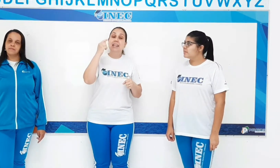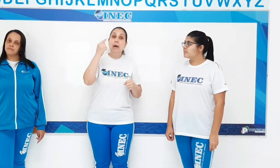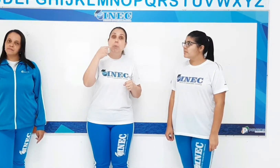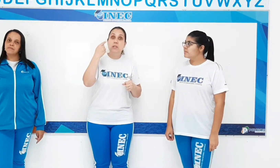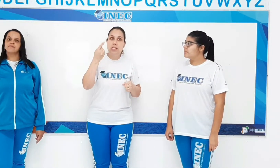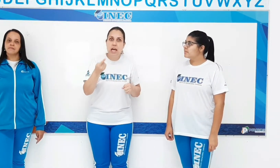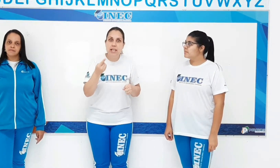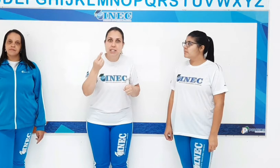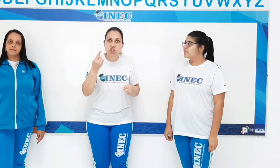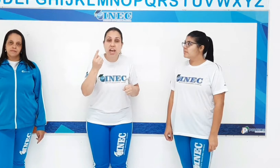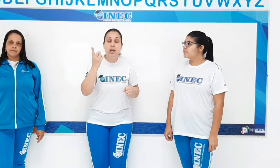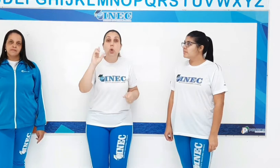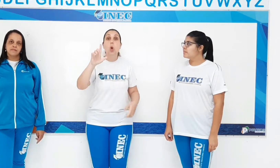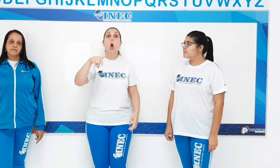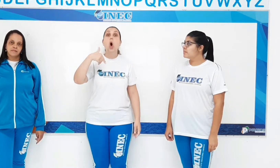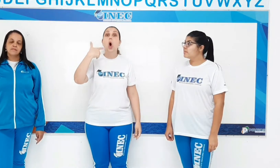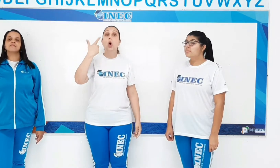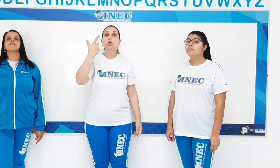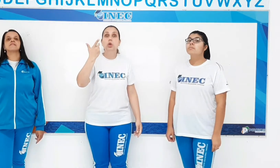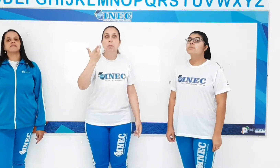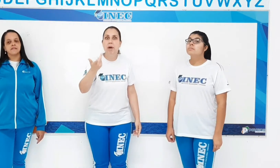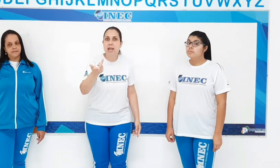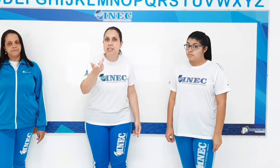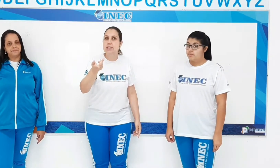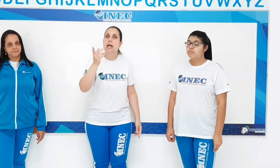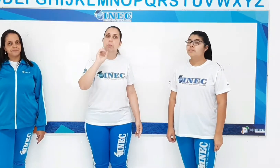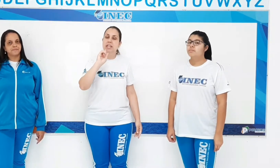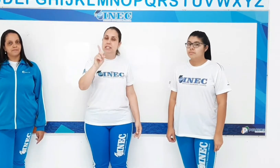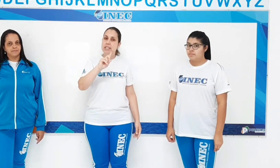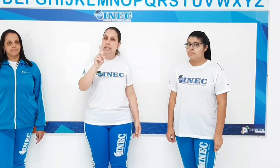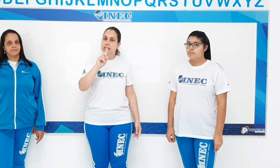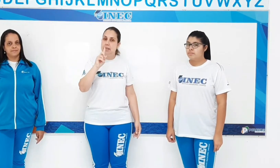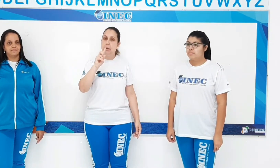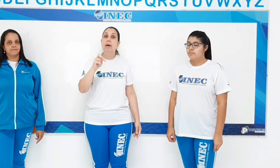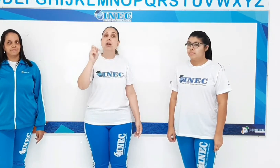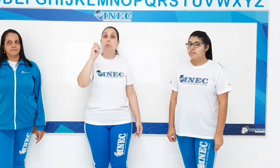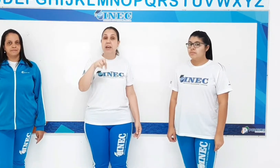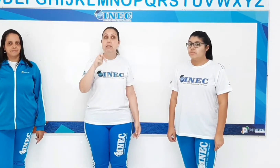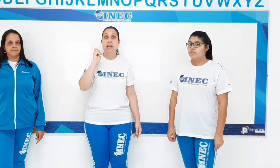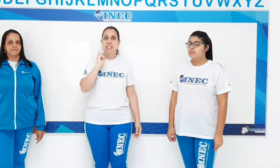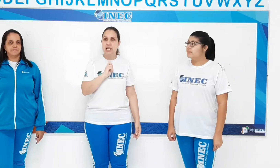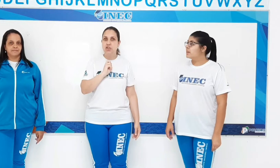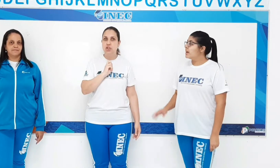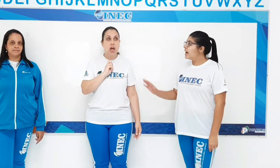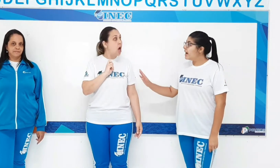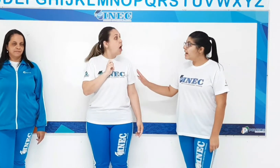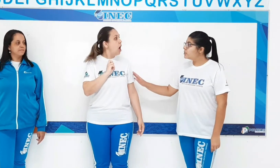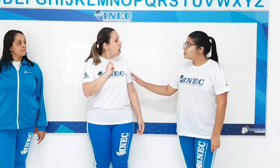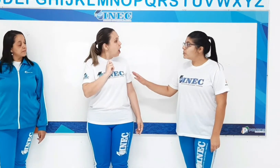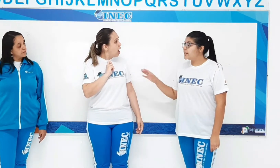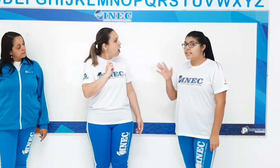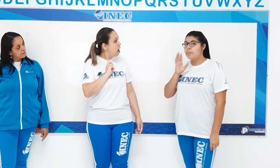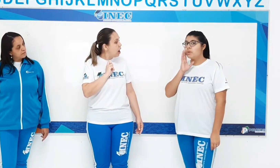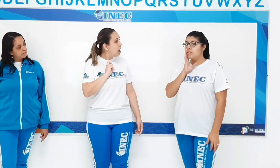para depositar esse cheque no outro mês. Não precisa ser também no mês presente. Ah,